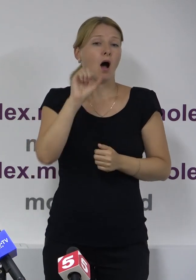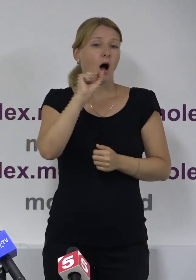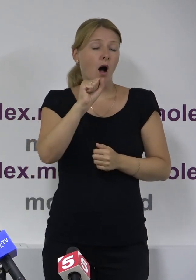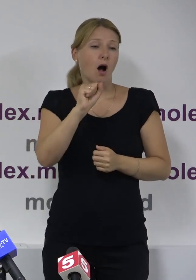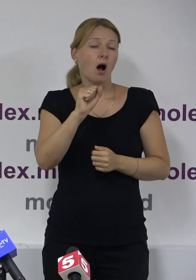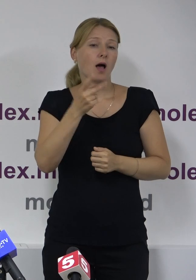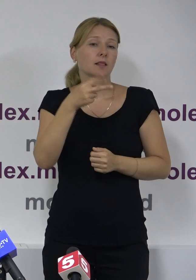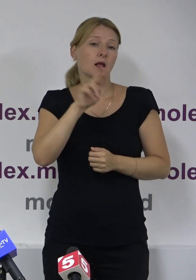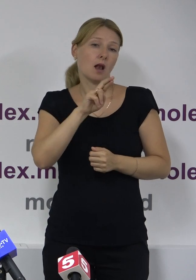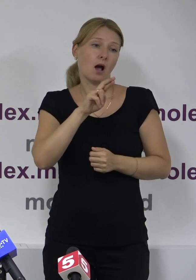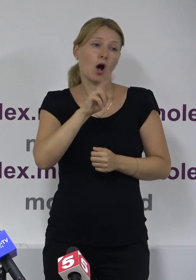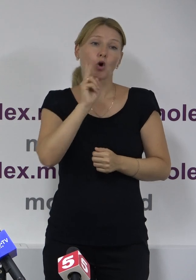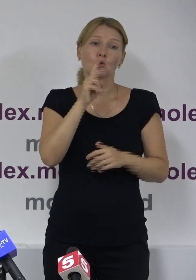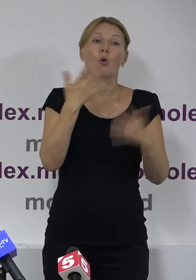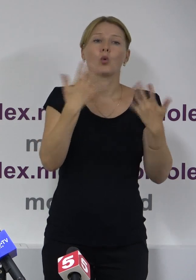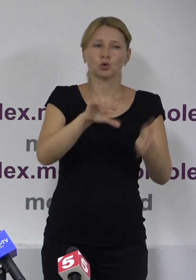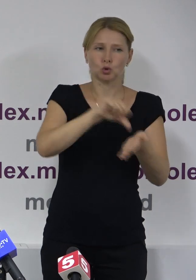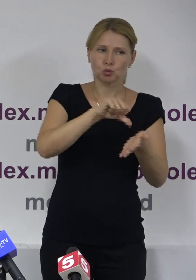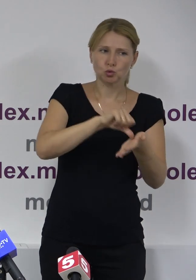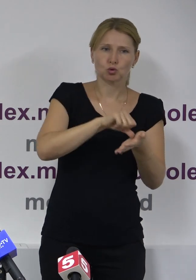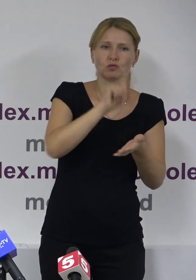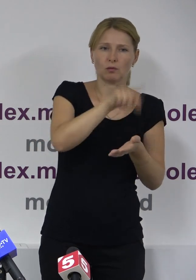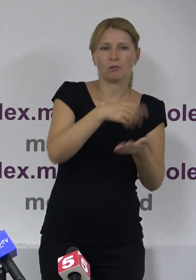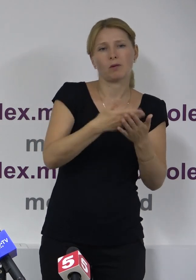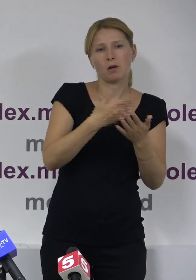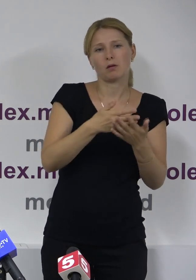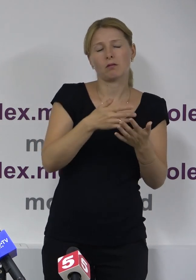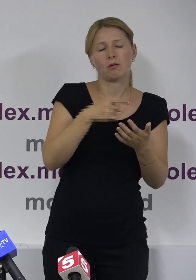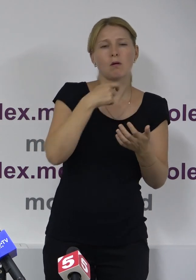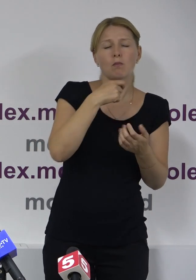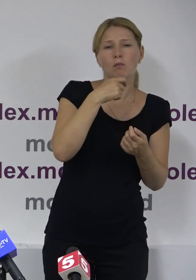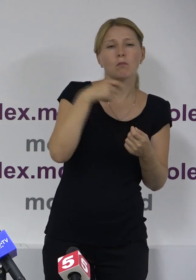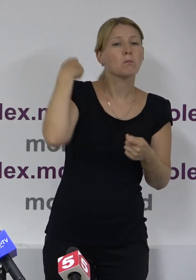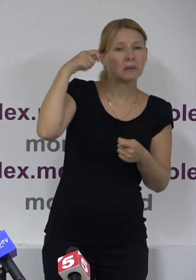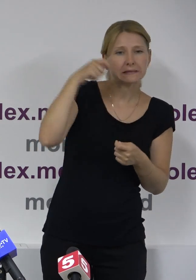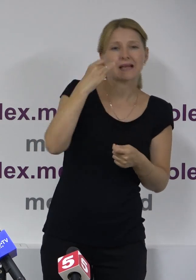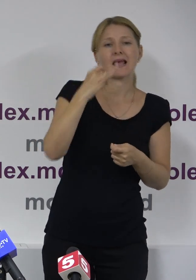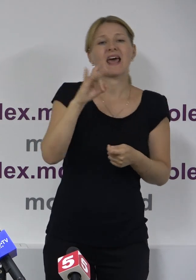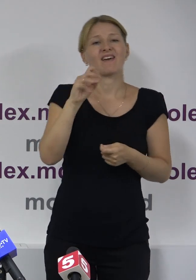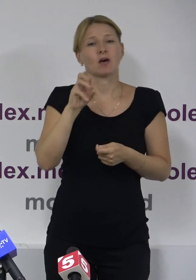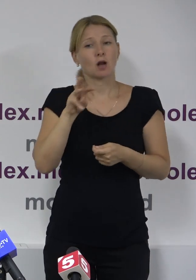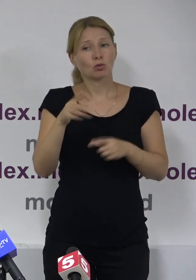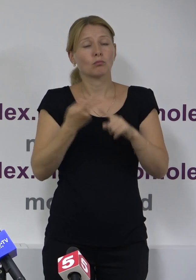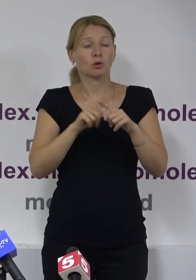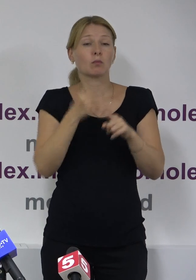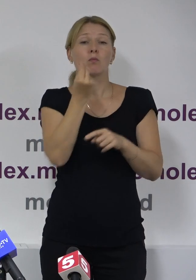pentru concurenții electorali, atât la parlament, la alegerile prezidențiale, cât și la referendum, acesta este de